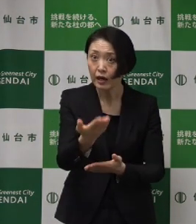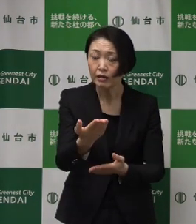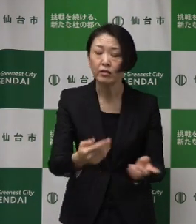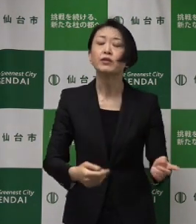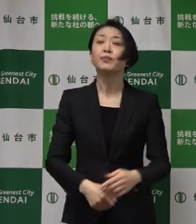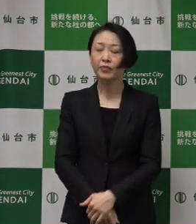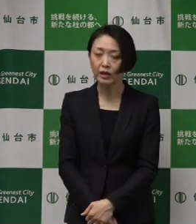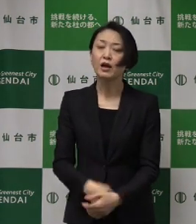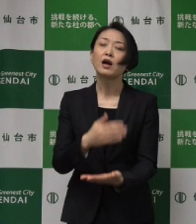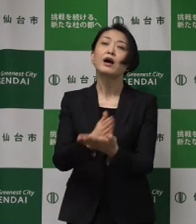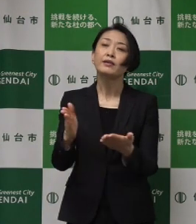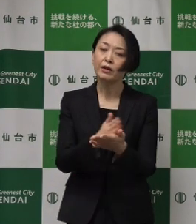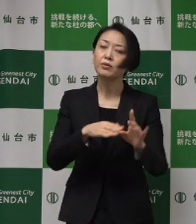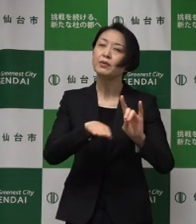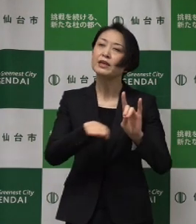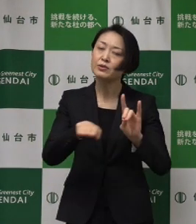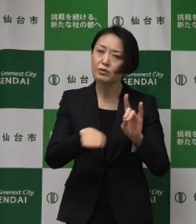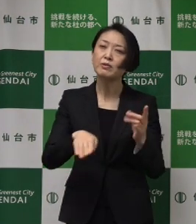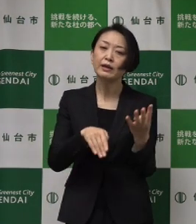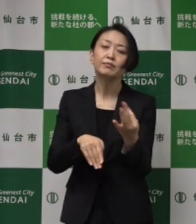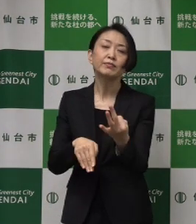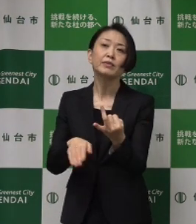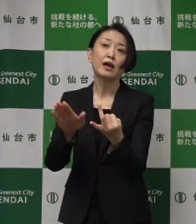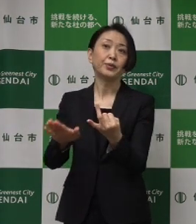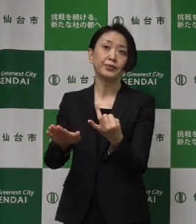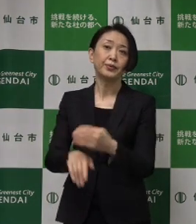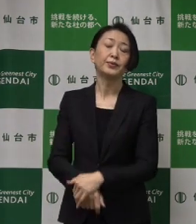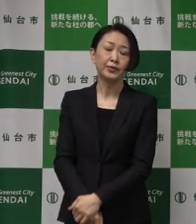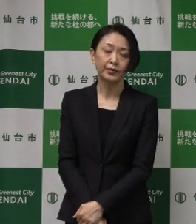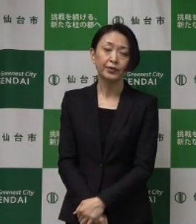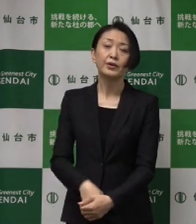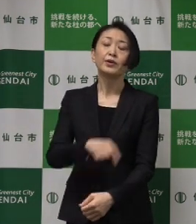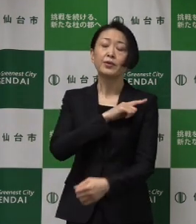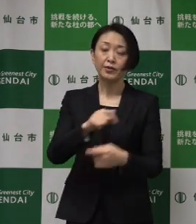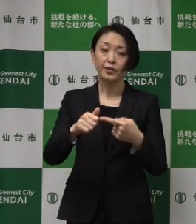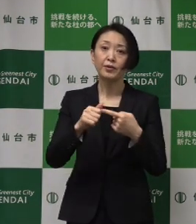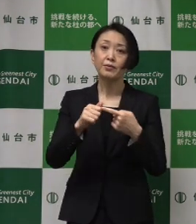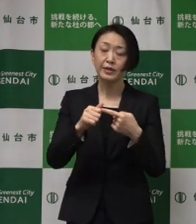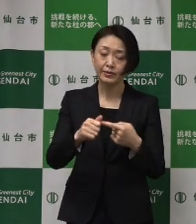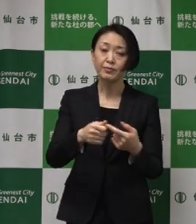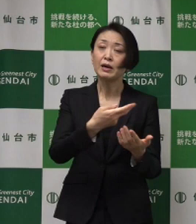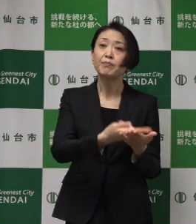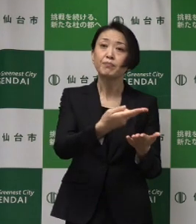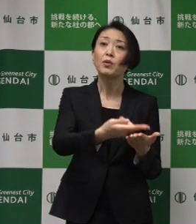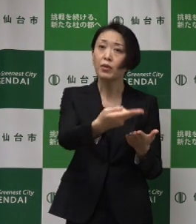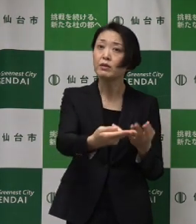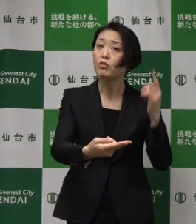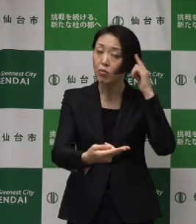断する指標が示されているわけですけれども、一番はそこになり